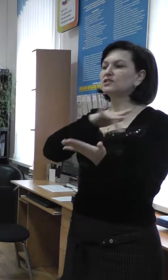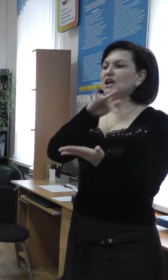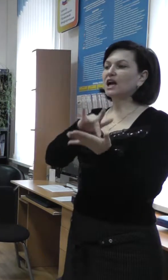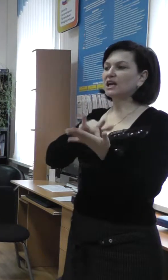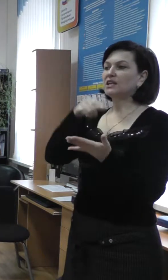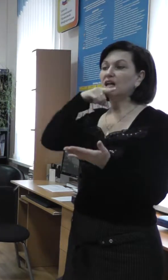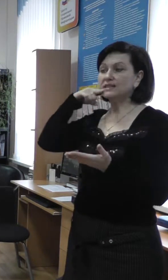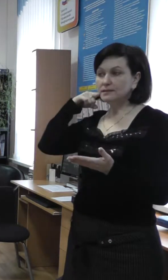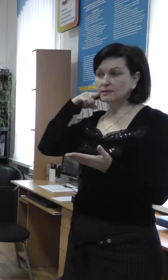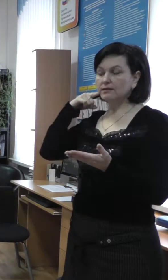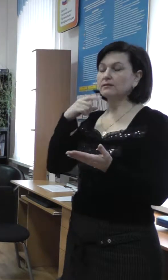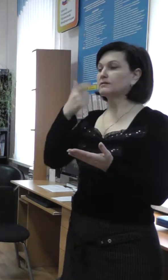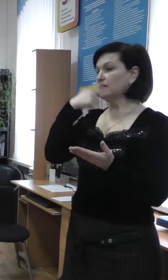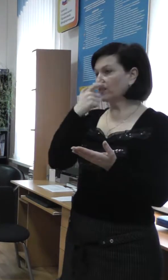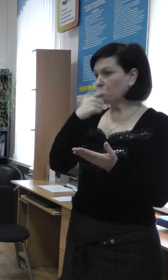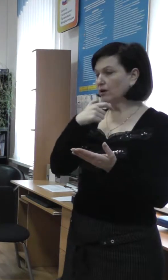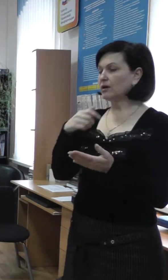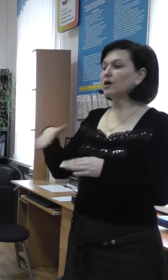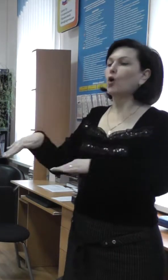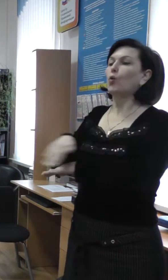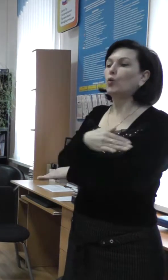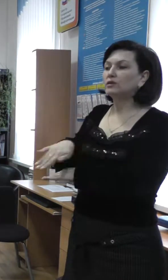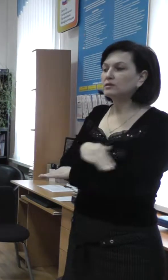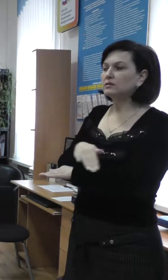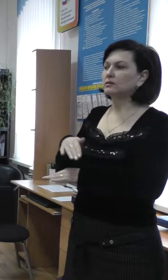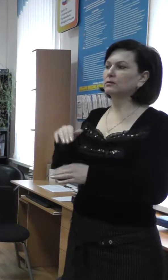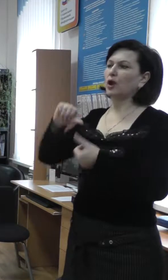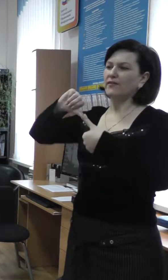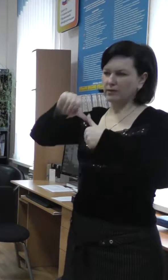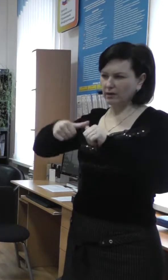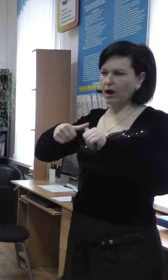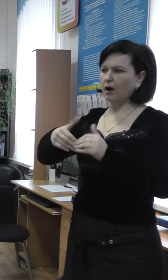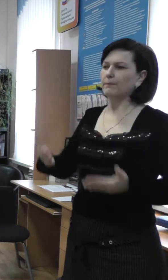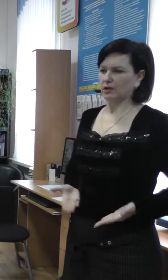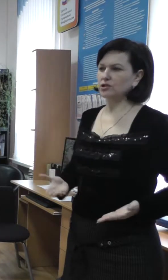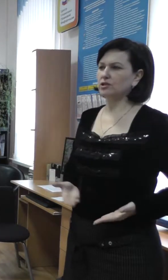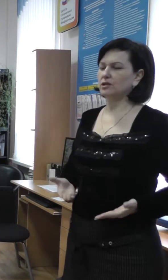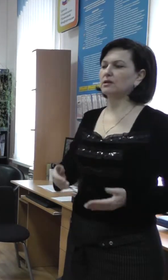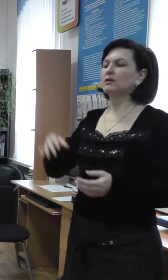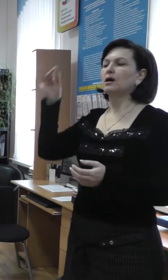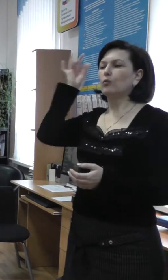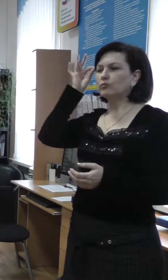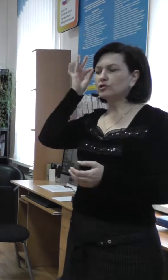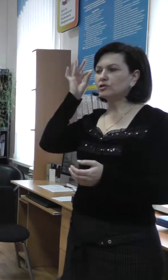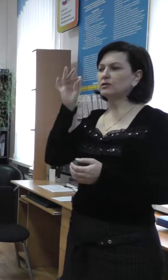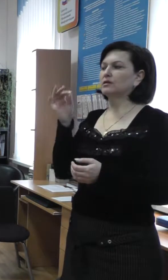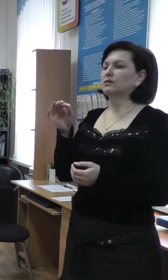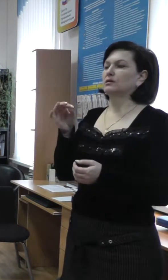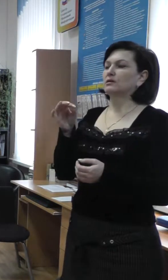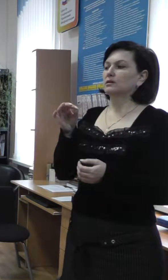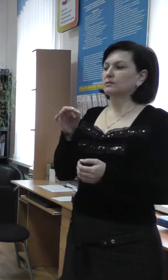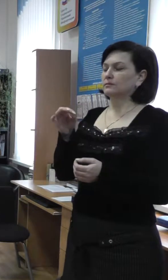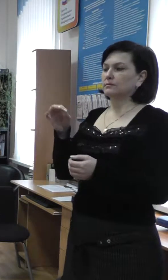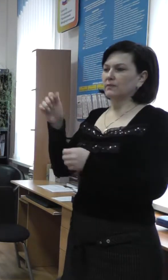и это понятно. Ставрополь – это улицы, пережившие века, здания, помнящие наших суровых прадедов еще